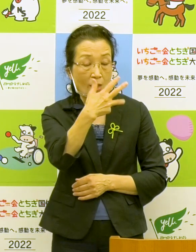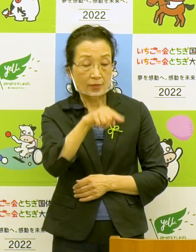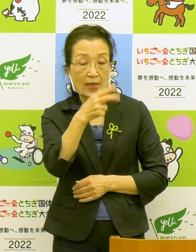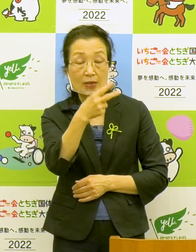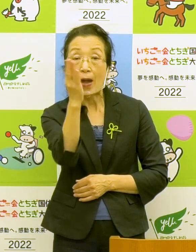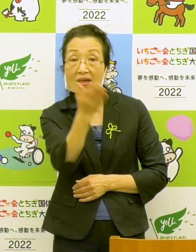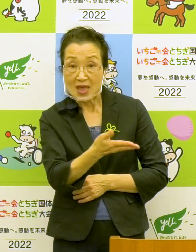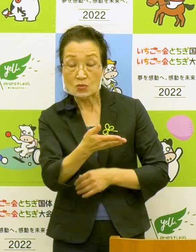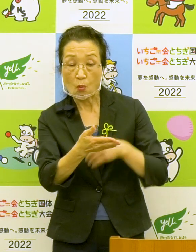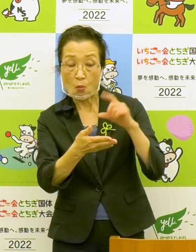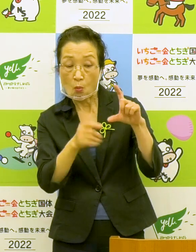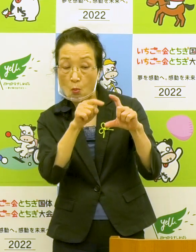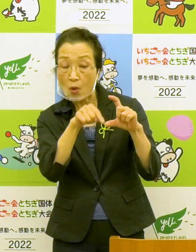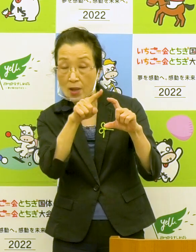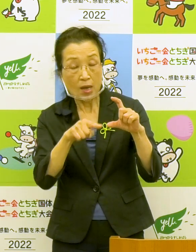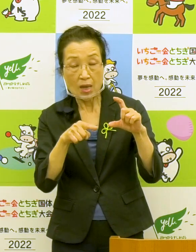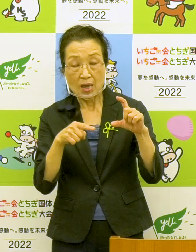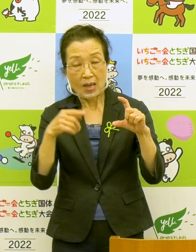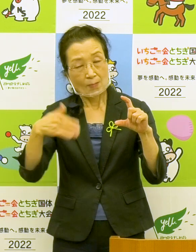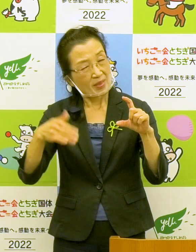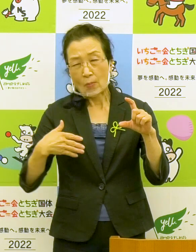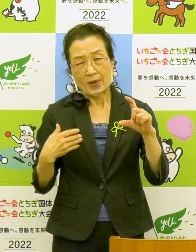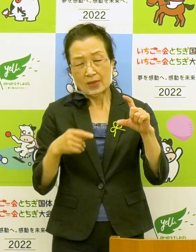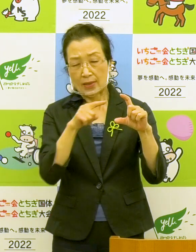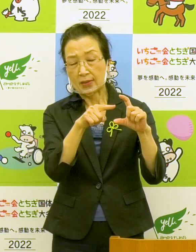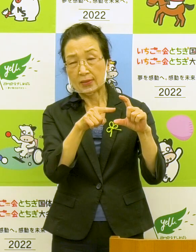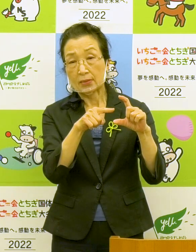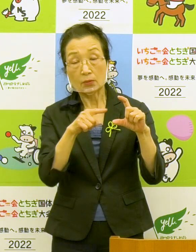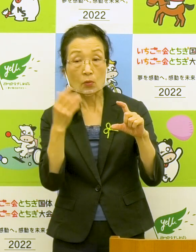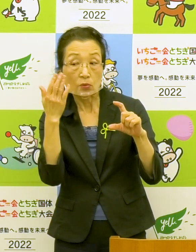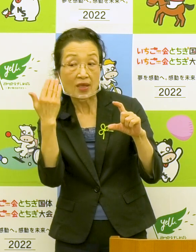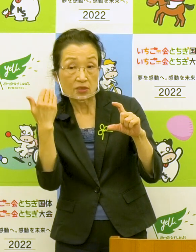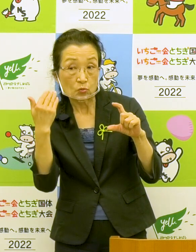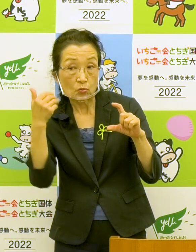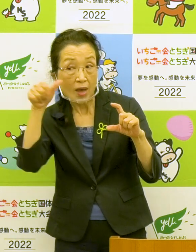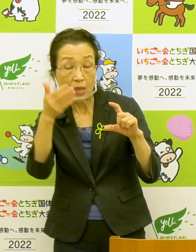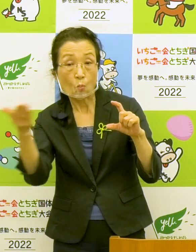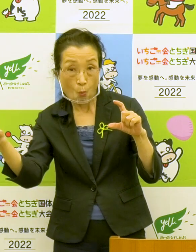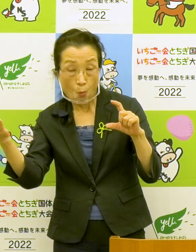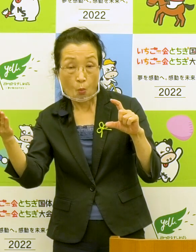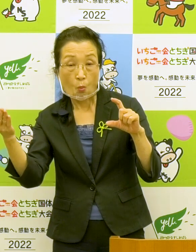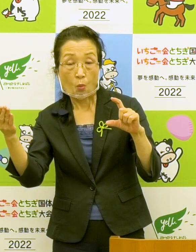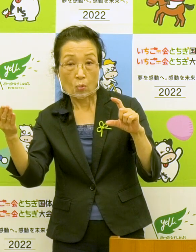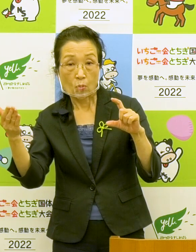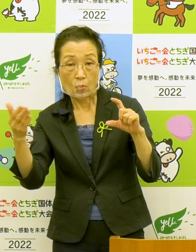48.2% の方が未定と答えておりましたが、先日のアンケートではなん